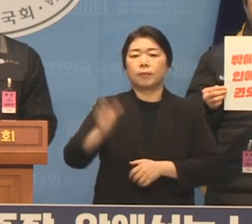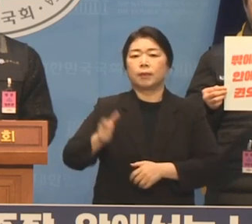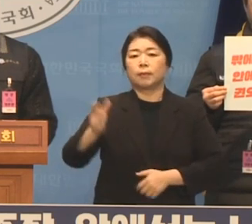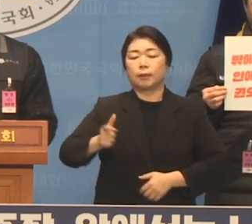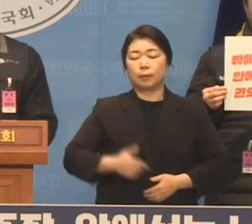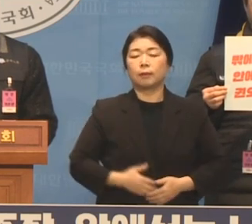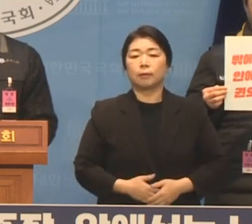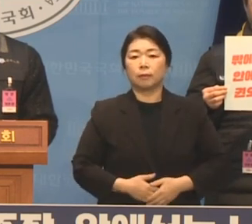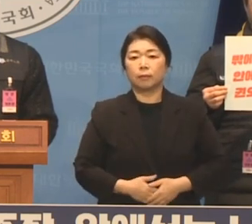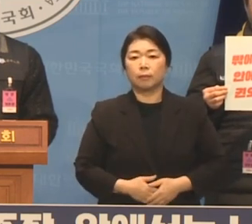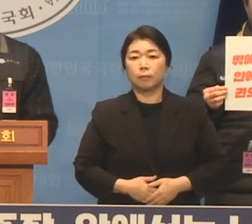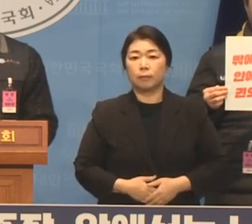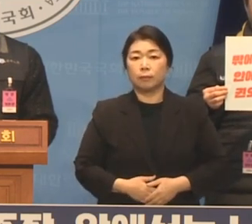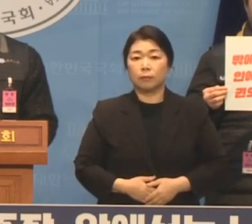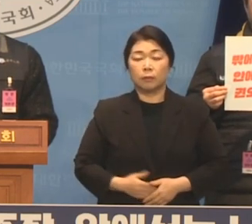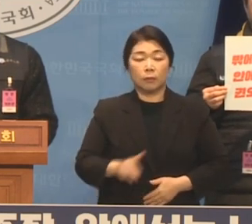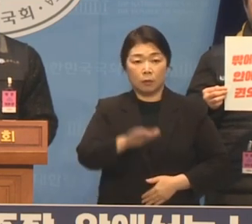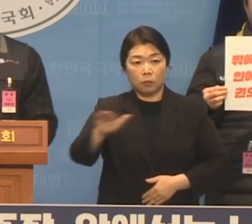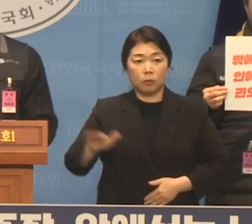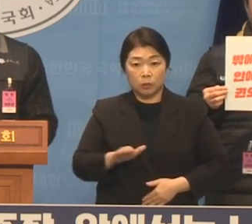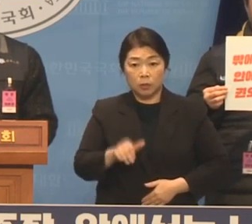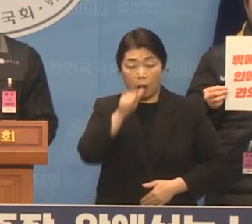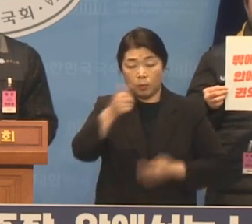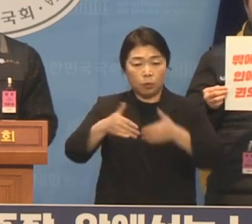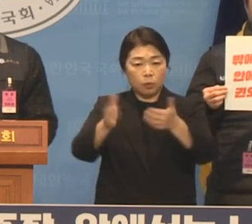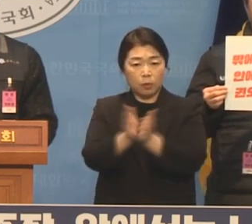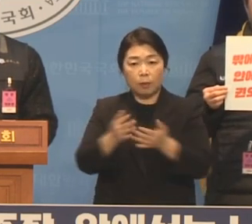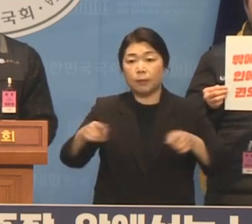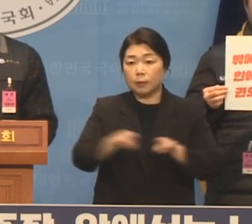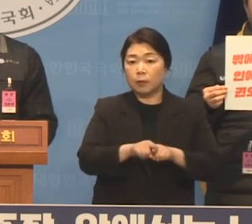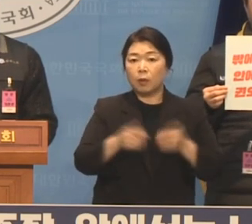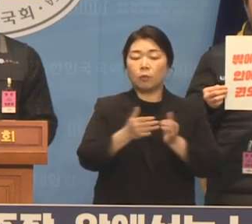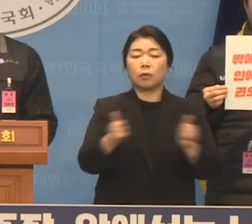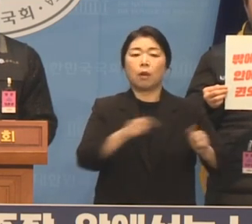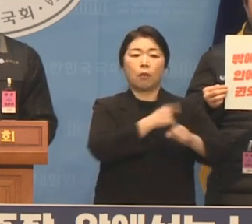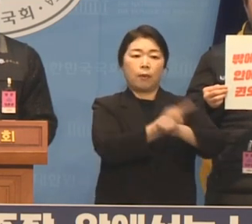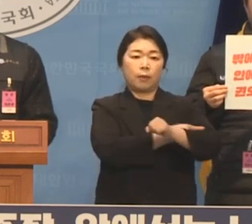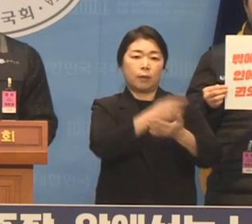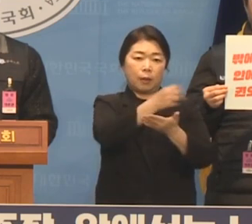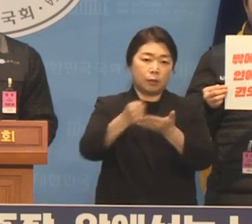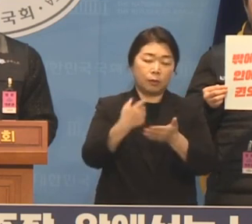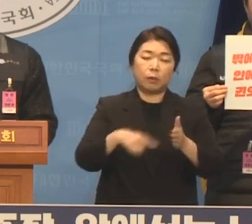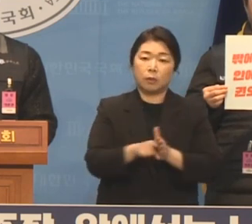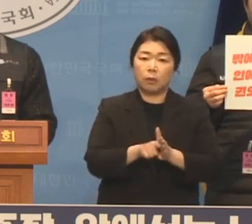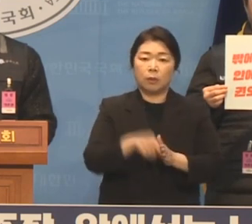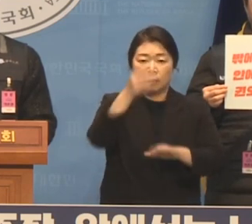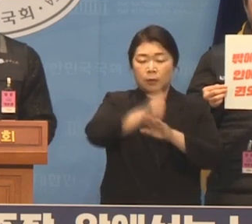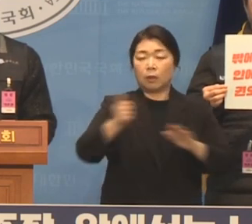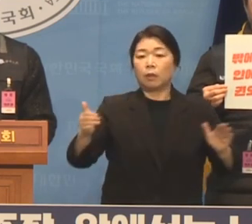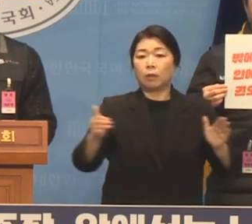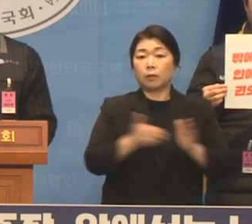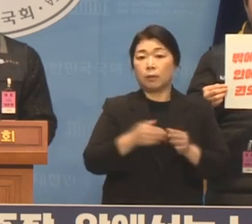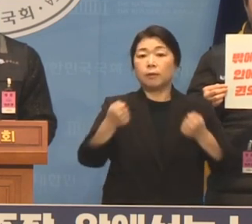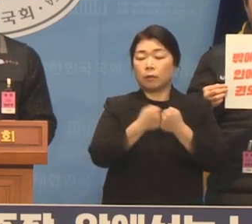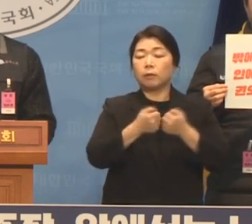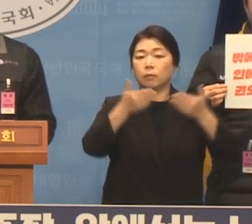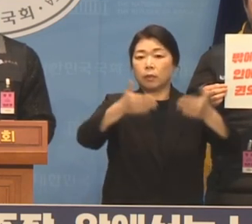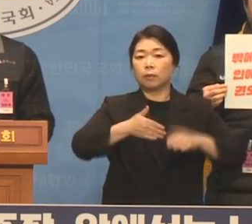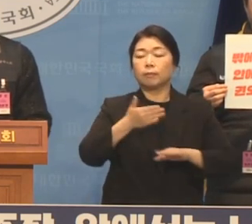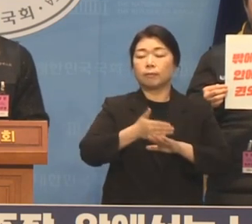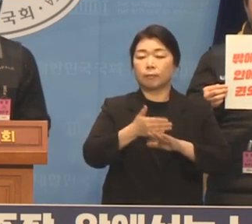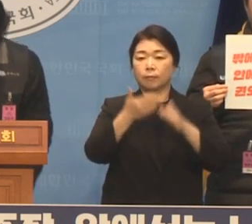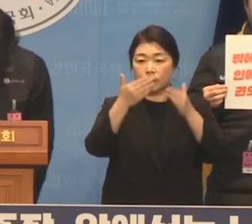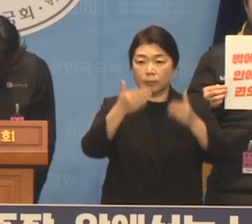없습니다. 우리는 금속노조와 함께 노동자의 권리를 쟁취하기 위해 끝까지 싸울 것입니다.